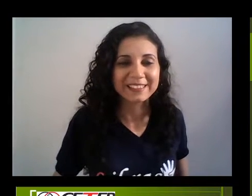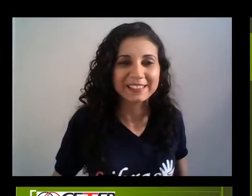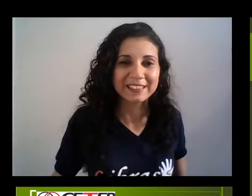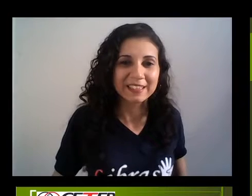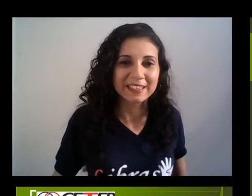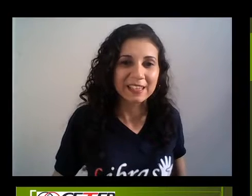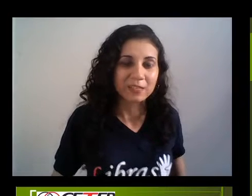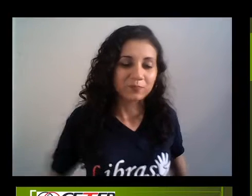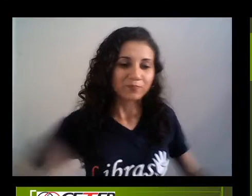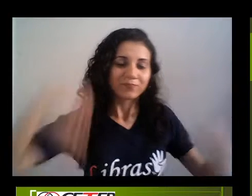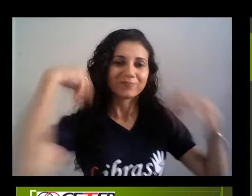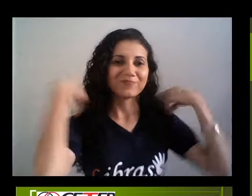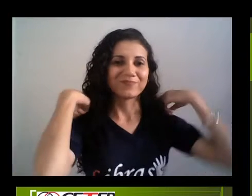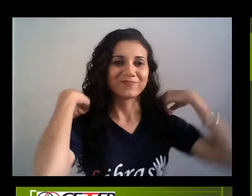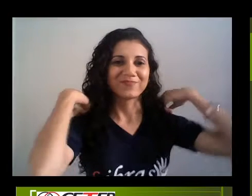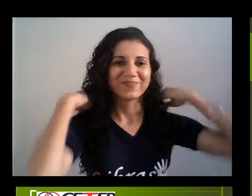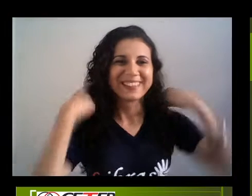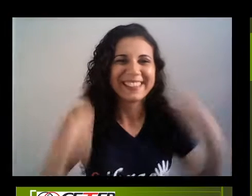lá.